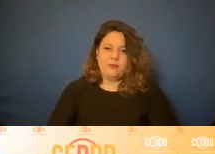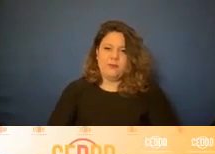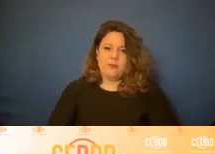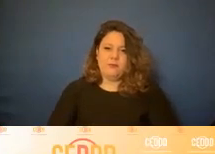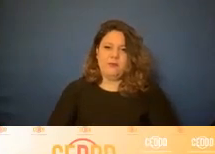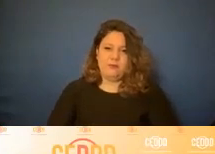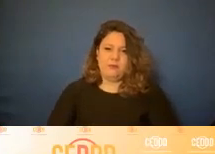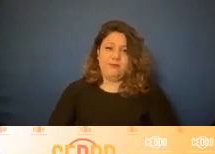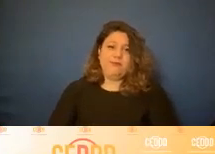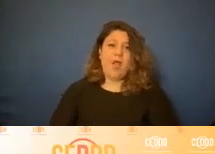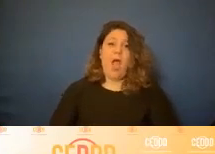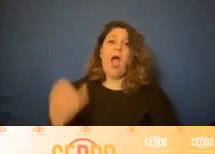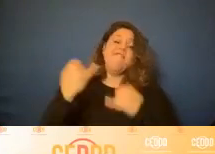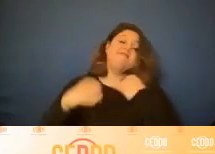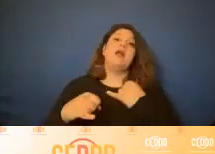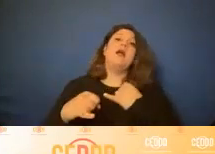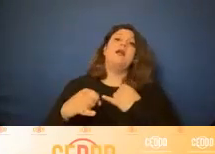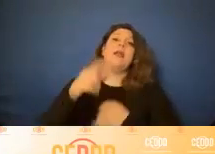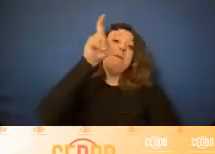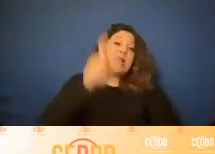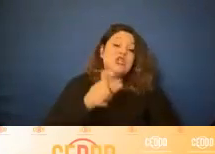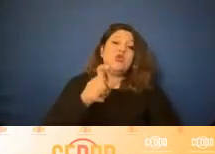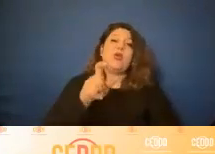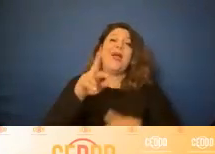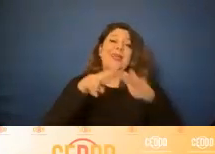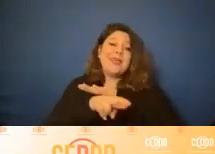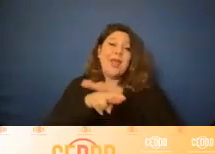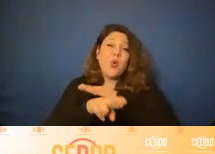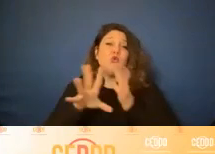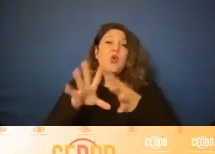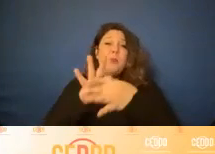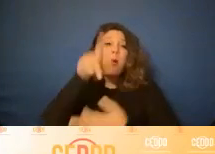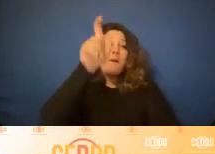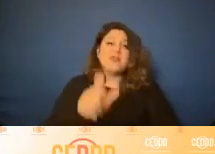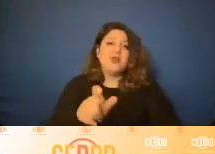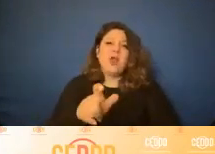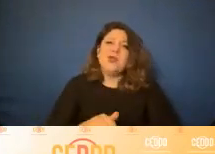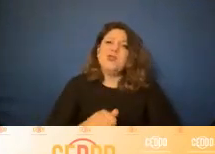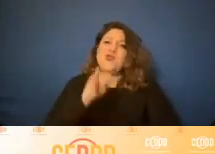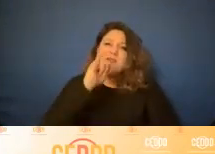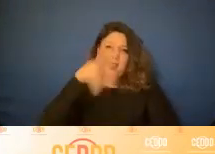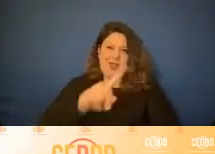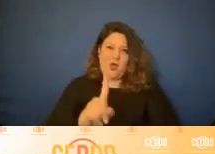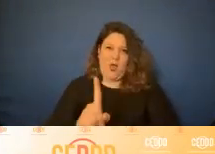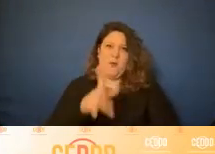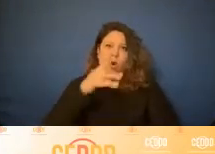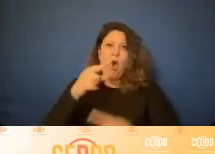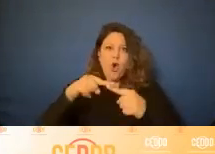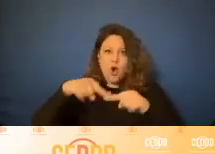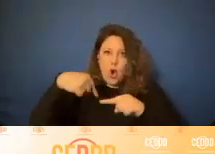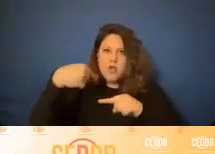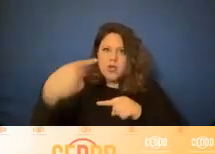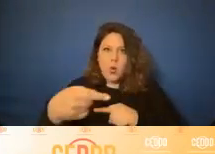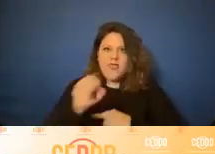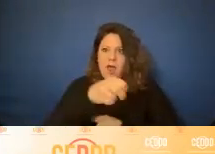la persona, los recursos de la persona, al final son insuficientes para sostener la cantidad de consecuencias que supone el tener que